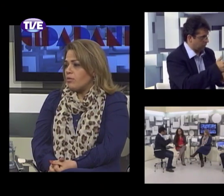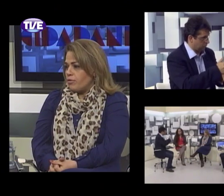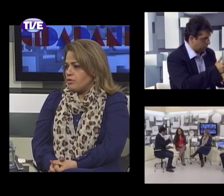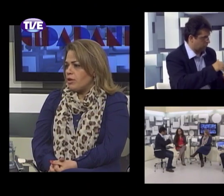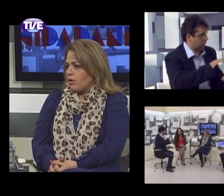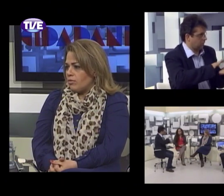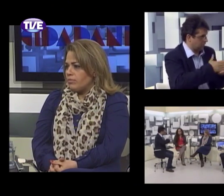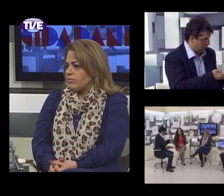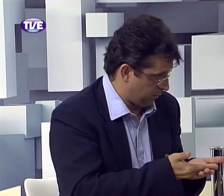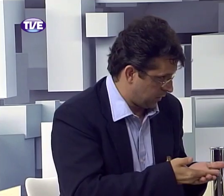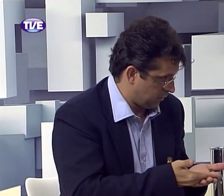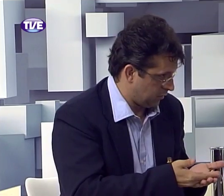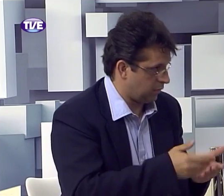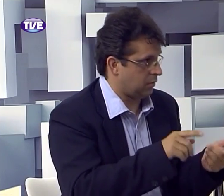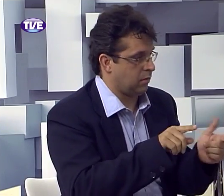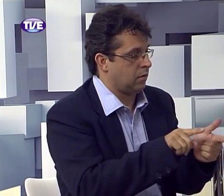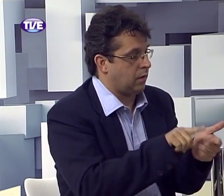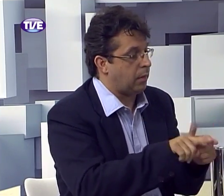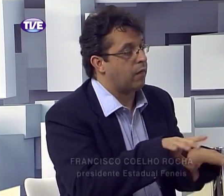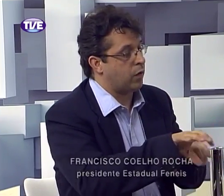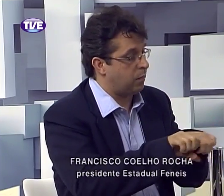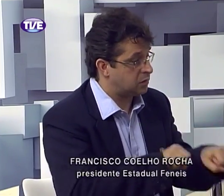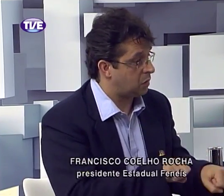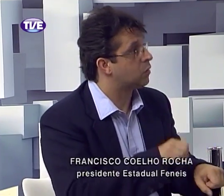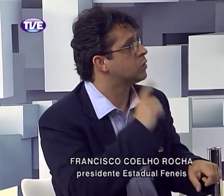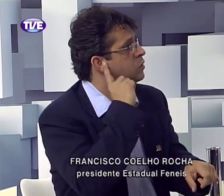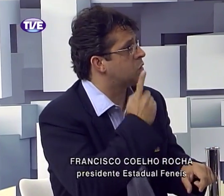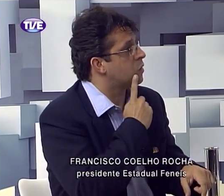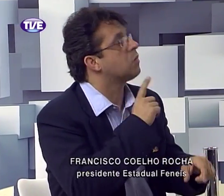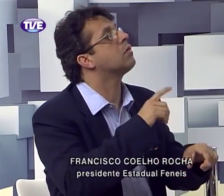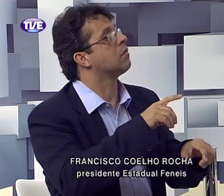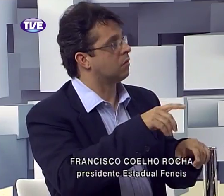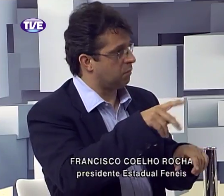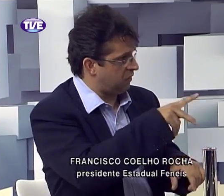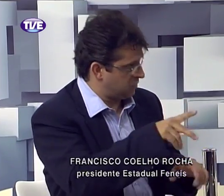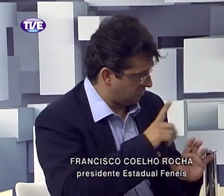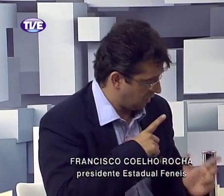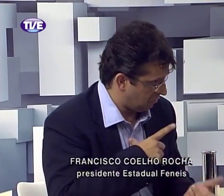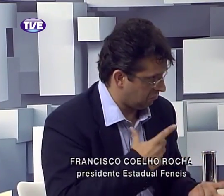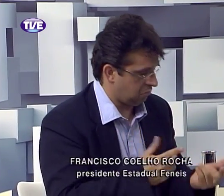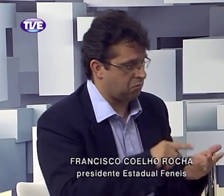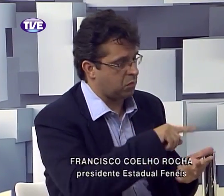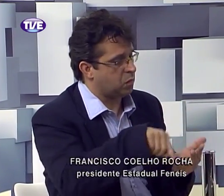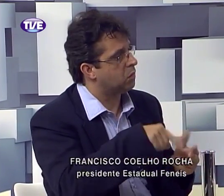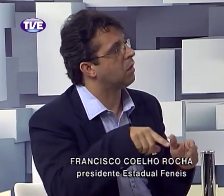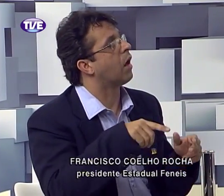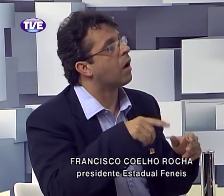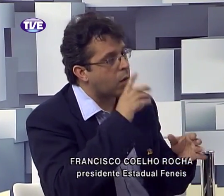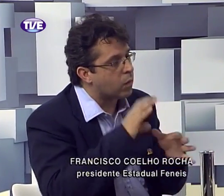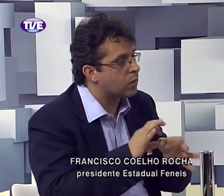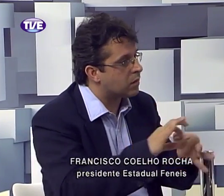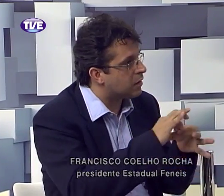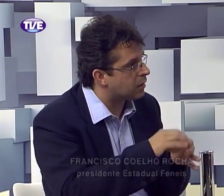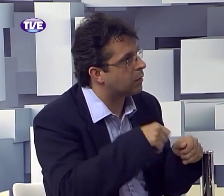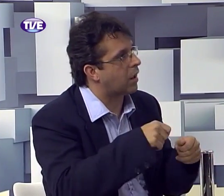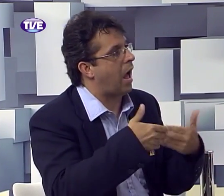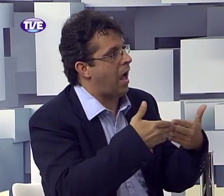Na formação profissional de intérpretes, também a formação dos próprios surdos como